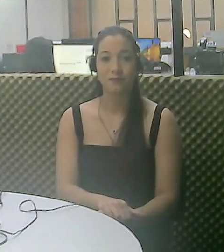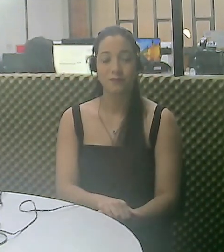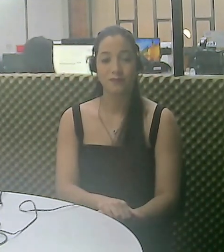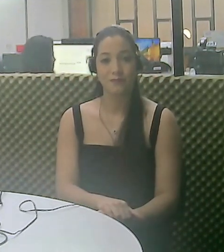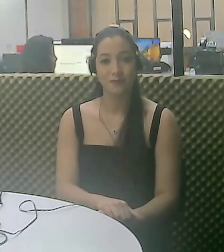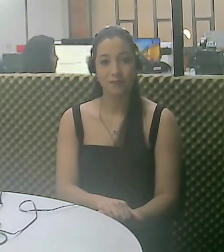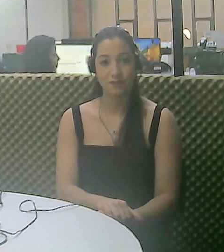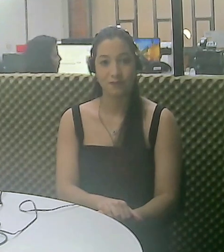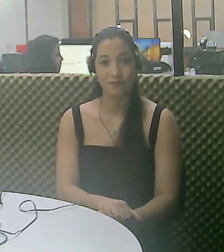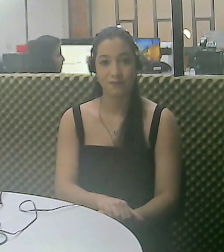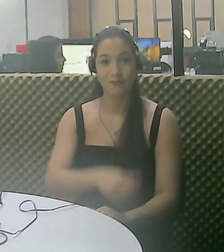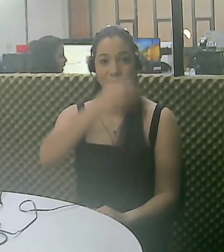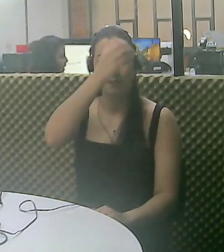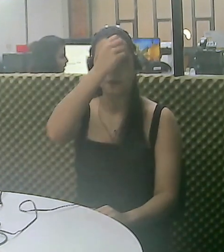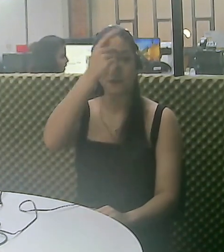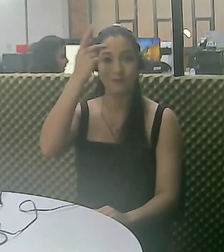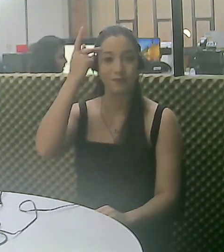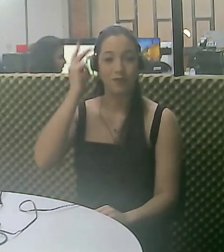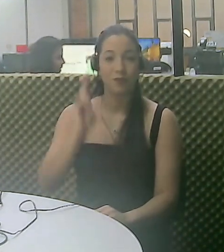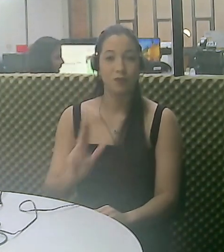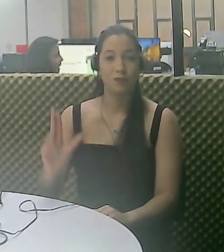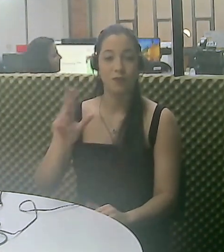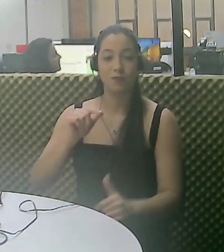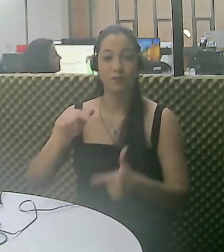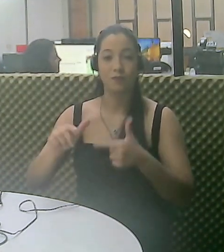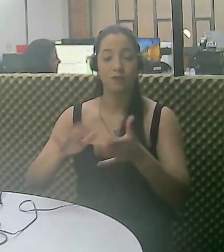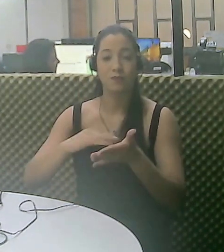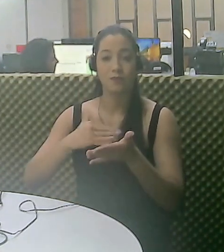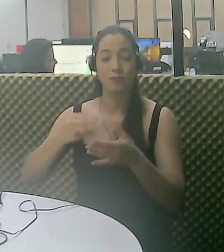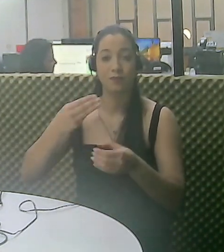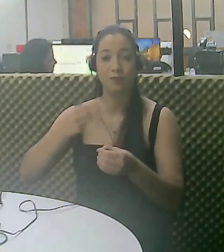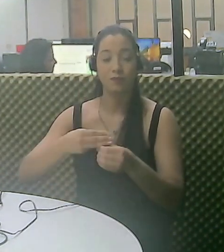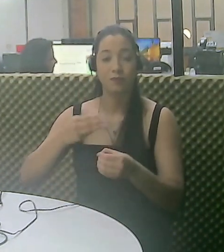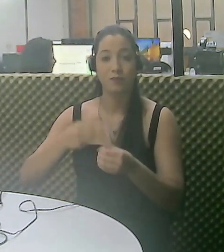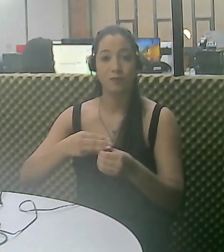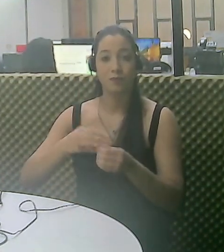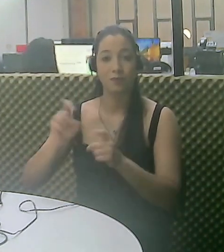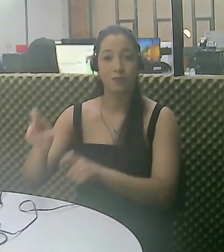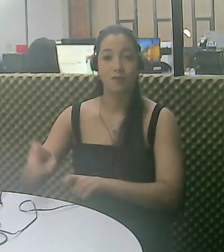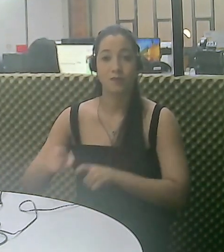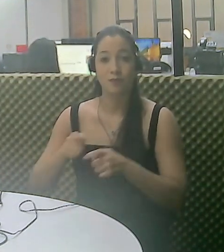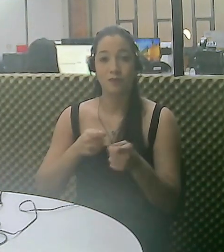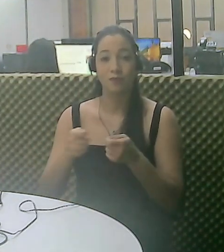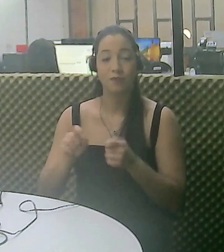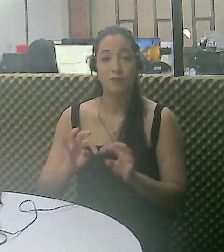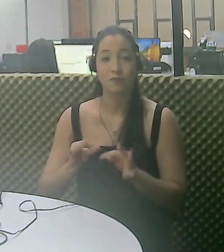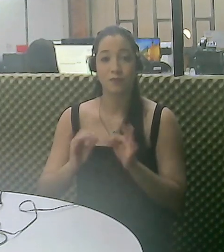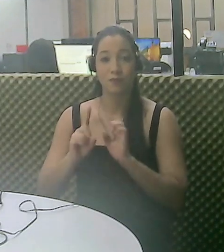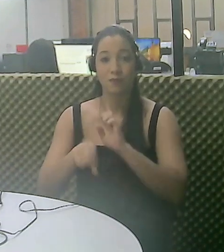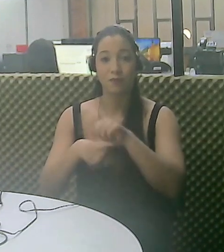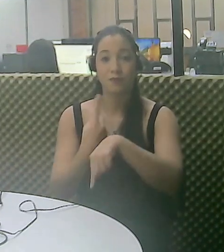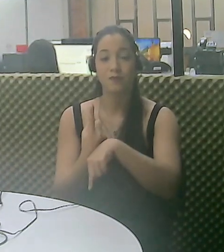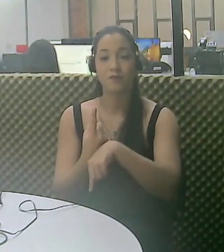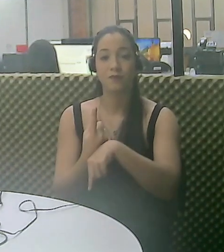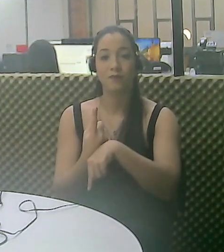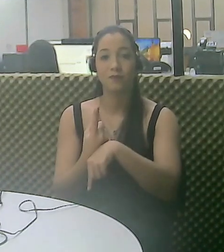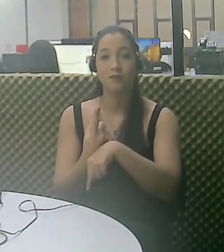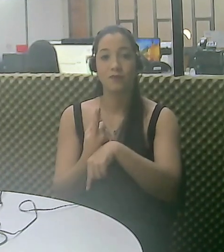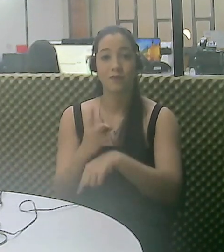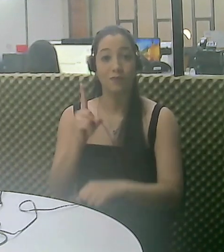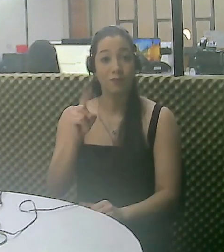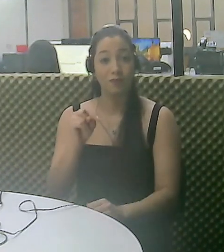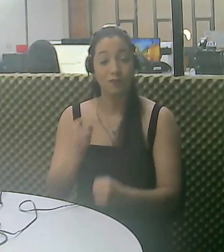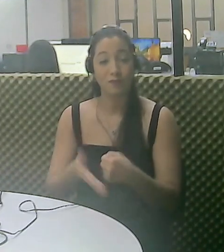notícias. A Prefeitura de Uberlândia, por meio da Secretaria Municipal de Agronegócio, Economia e Inovação, é uma